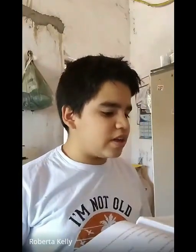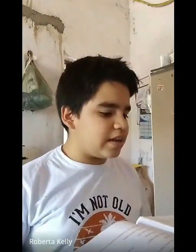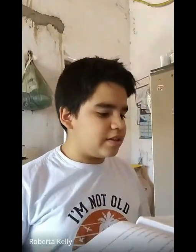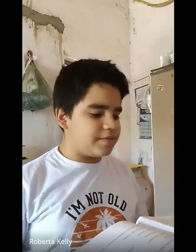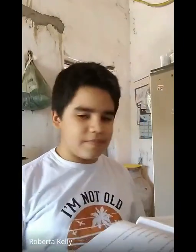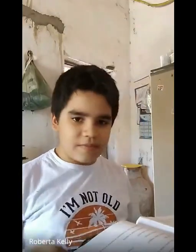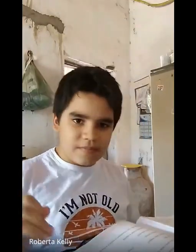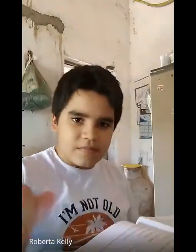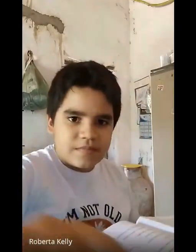escolhechada.